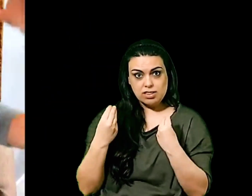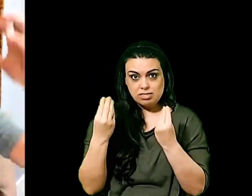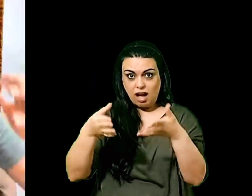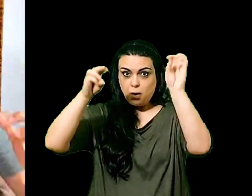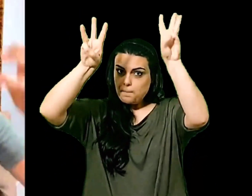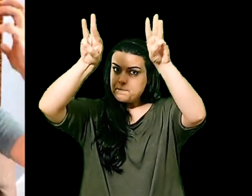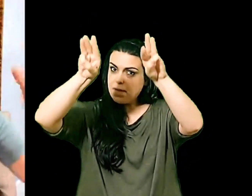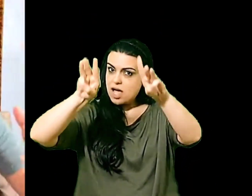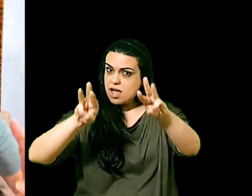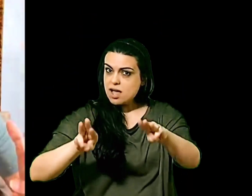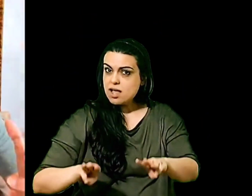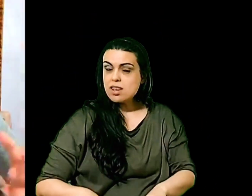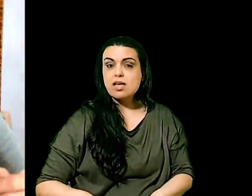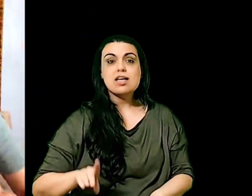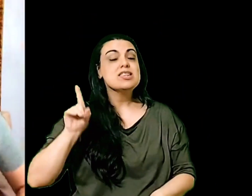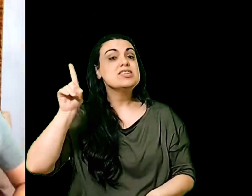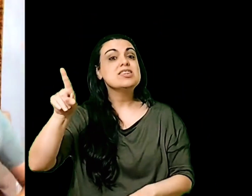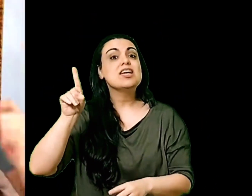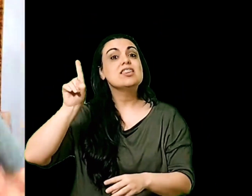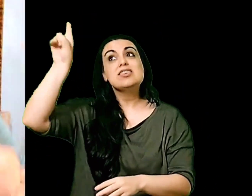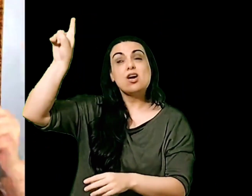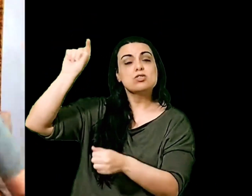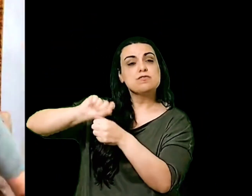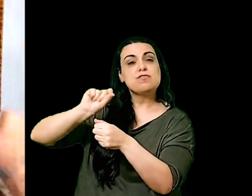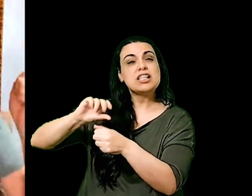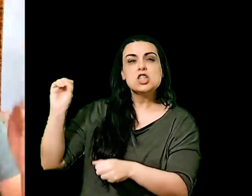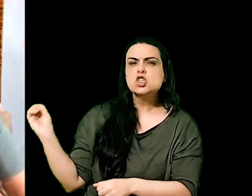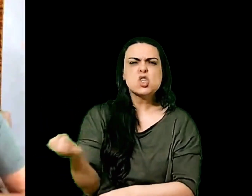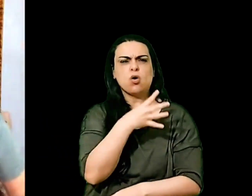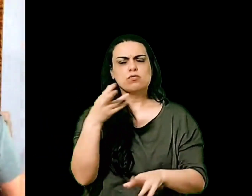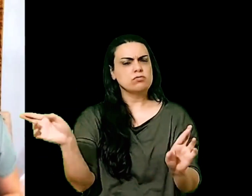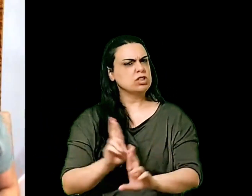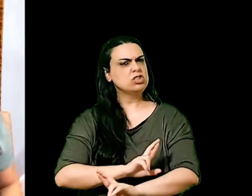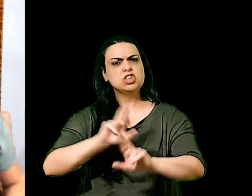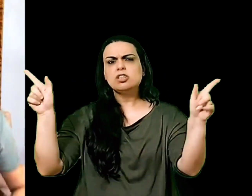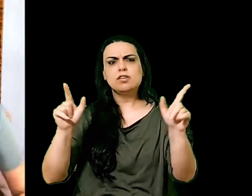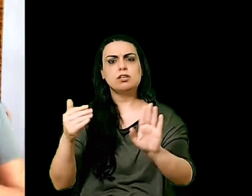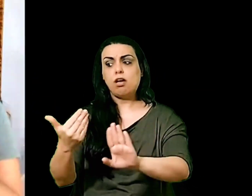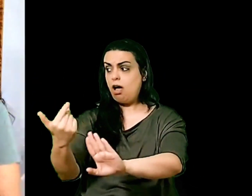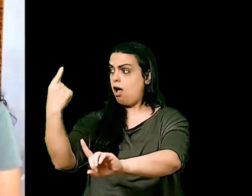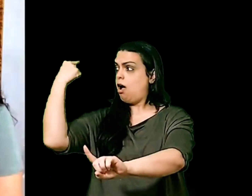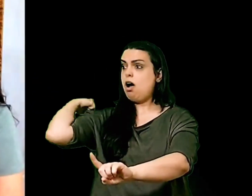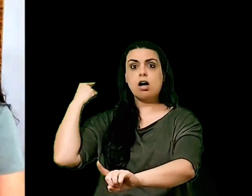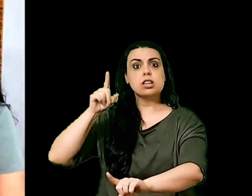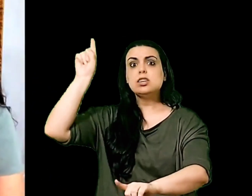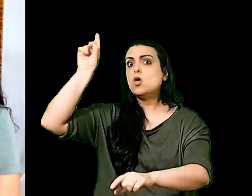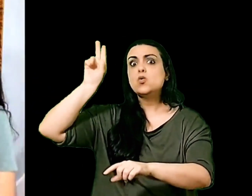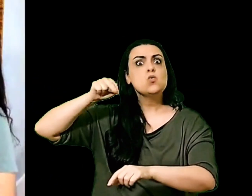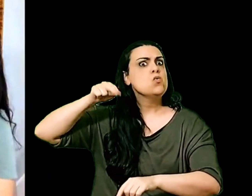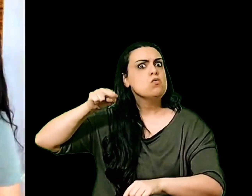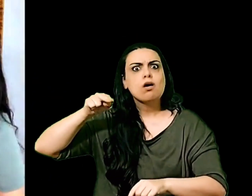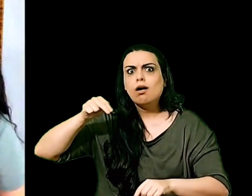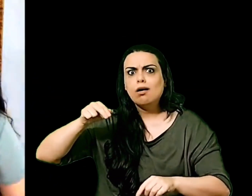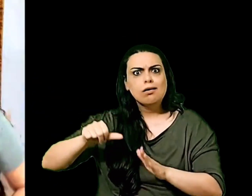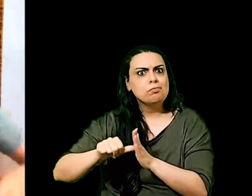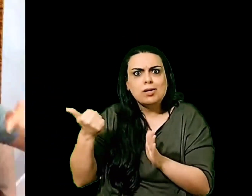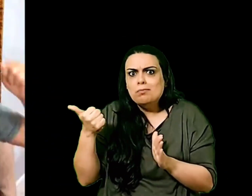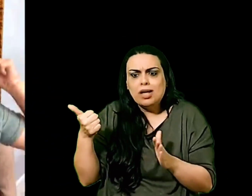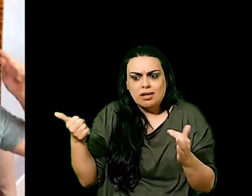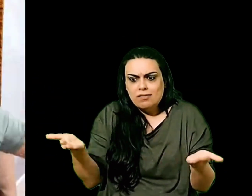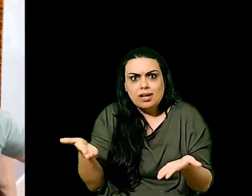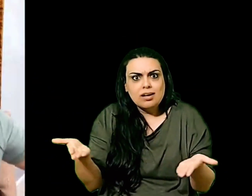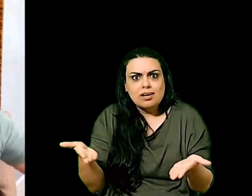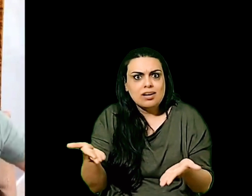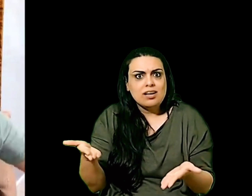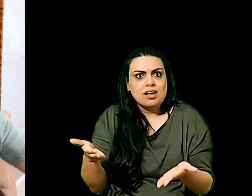céu, o alimento do céu, Deus está fazendo algo inédito. Algo que antes daquele tempo Deus nunca fez e